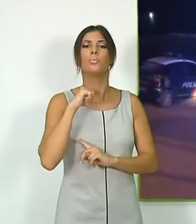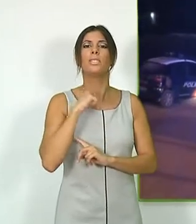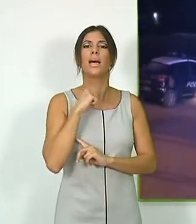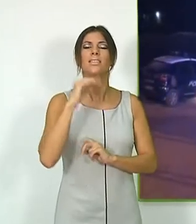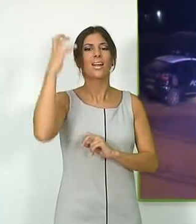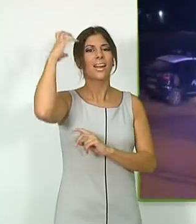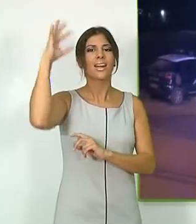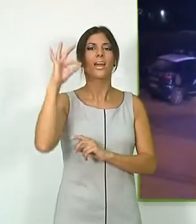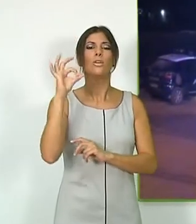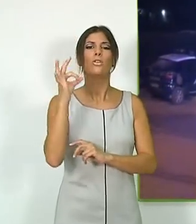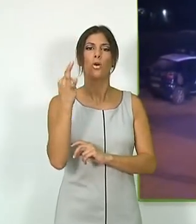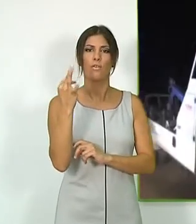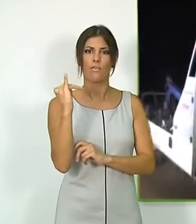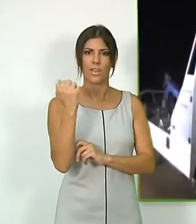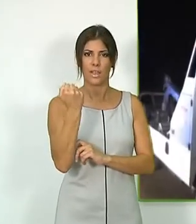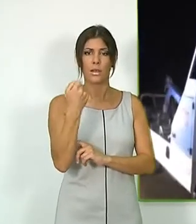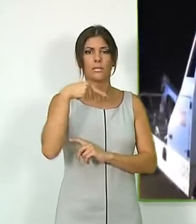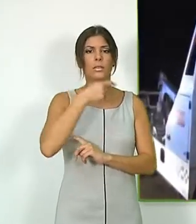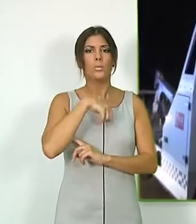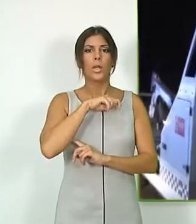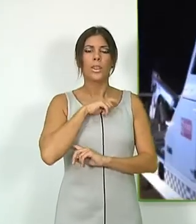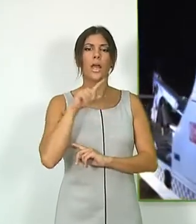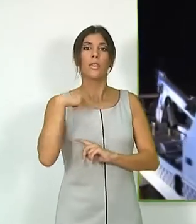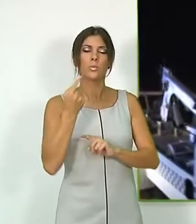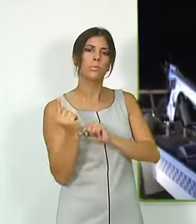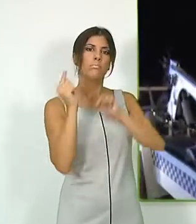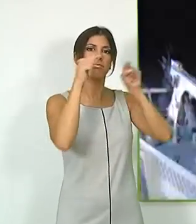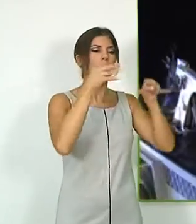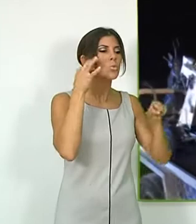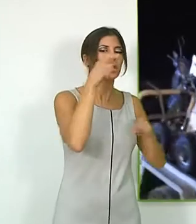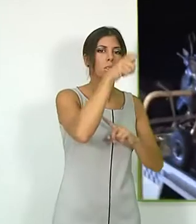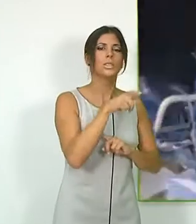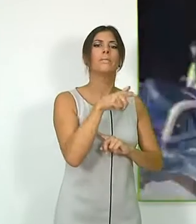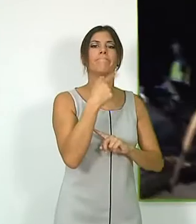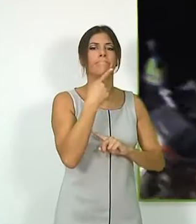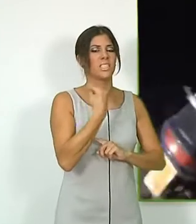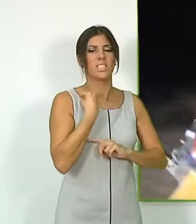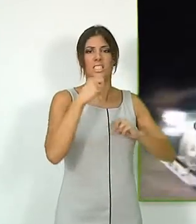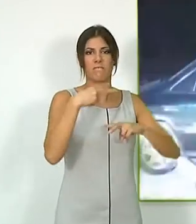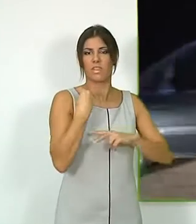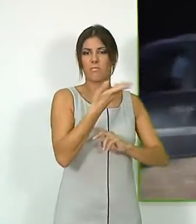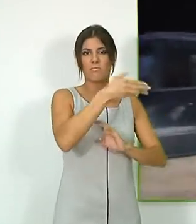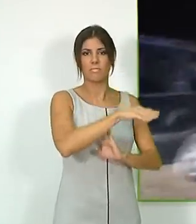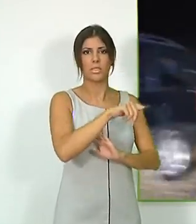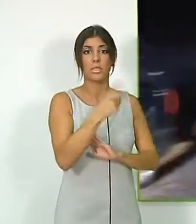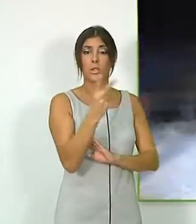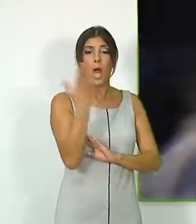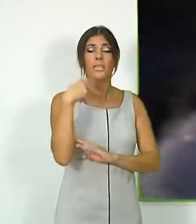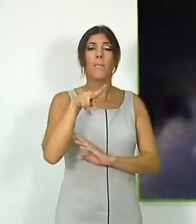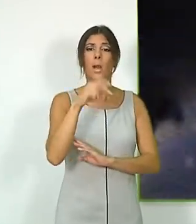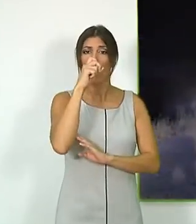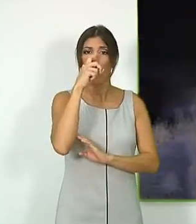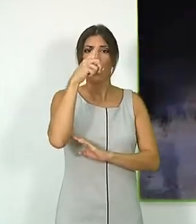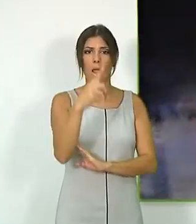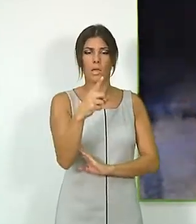en el hospital Reina Sofía. La policía ha hallado más tarde y en un lugar apartado el cuerpo sin vida de la mujer. La pareja